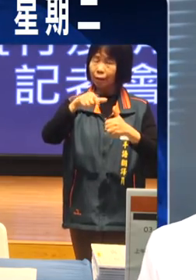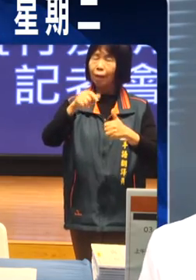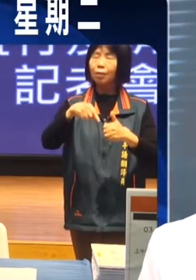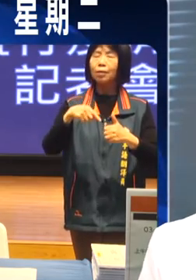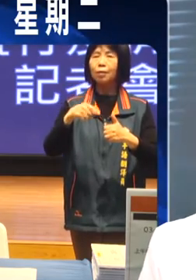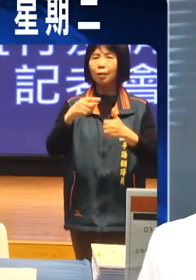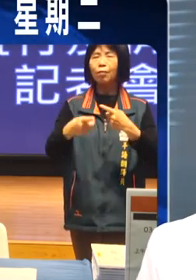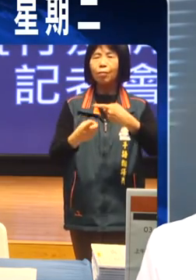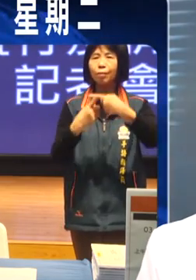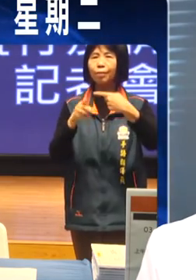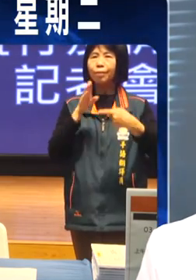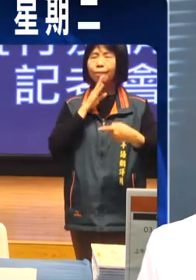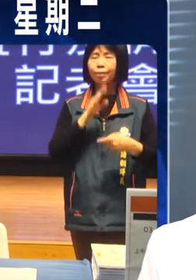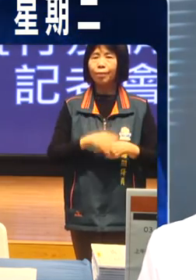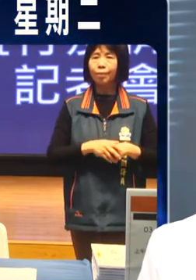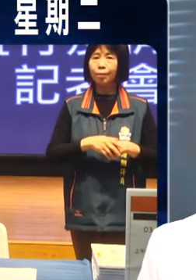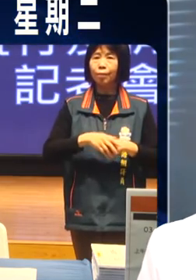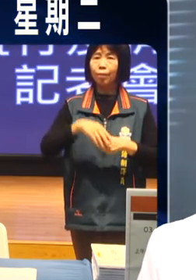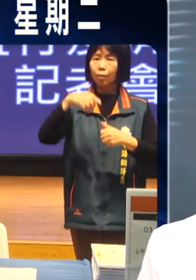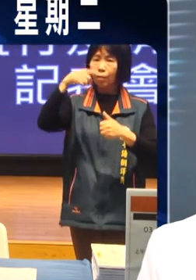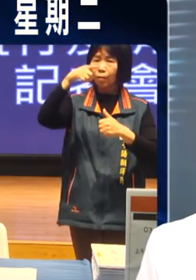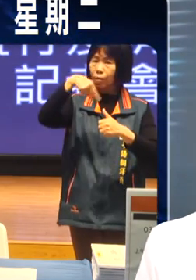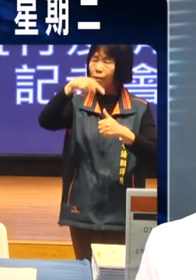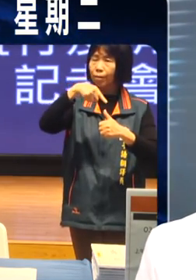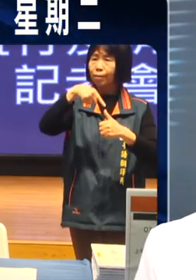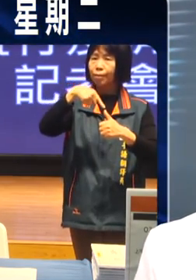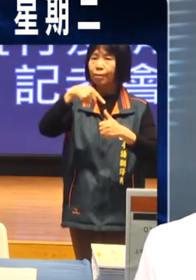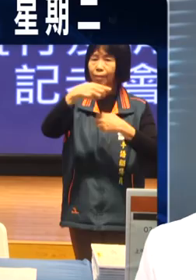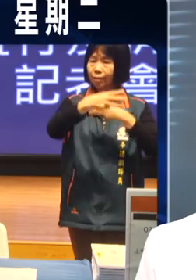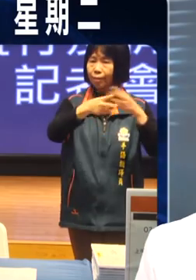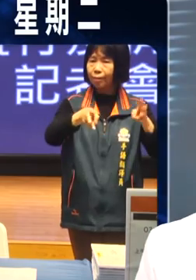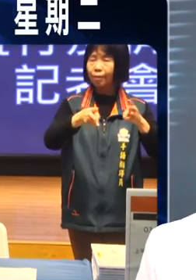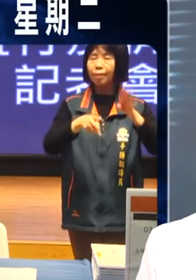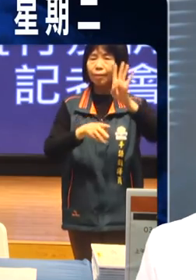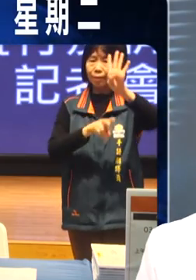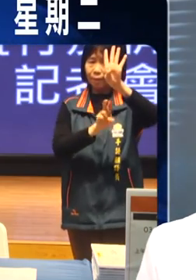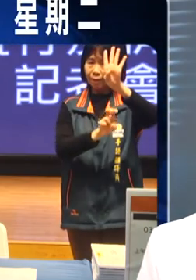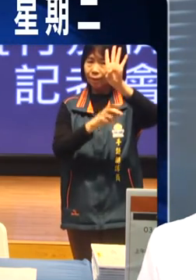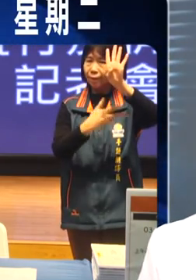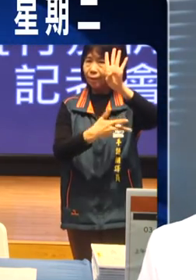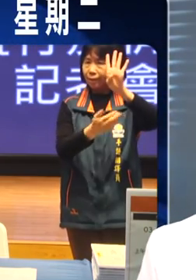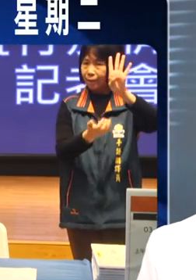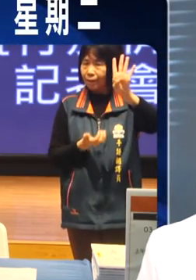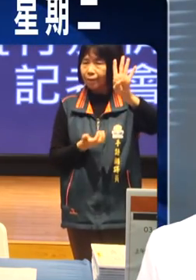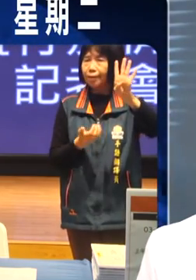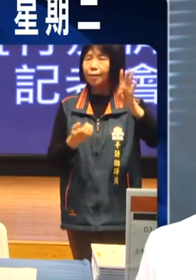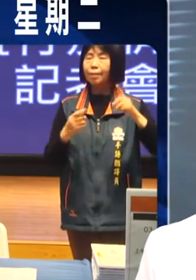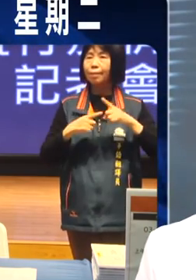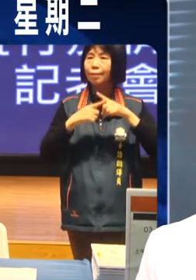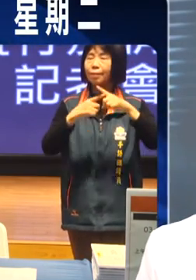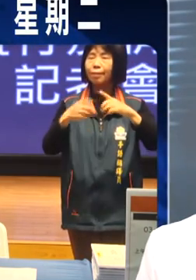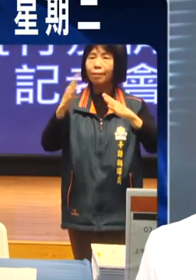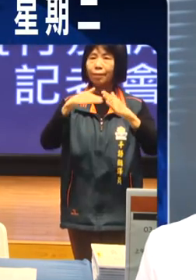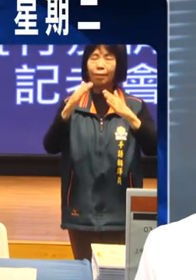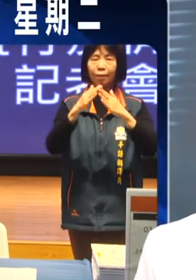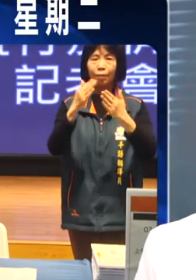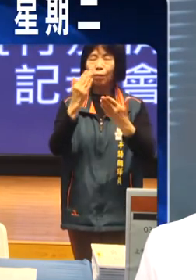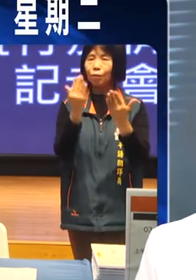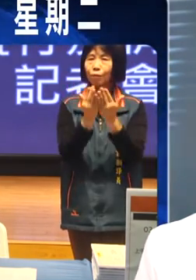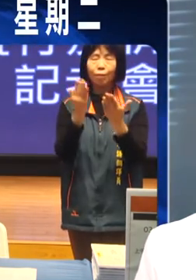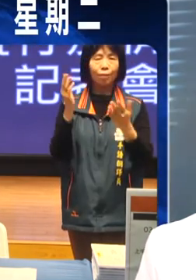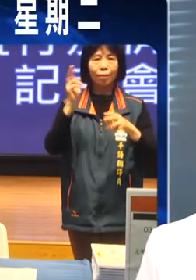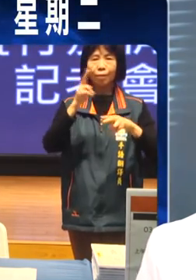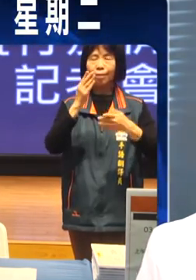全中运的蜻蜓选手确诊了之后，原本停赛3天的龙舟赛事将跟没有办理